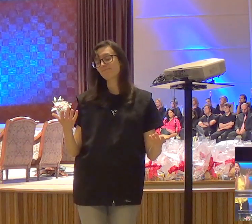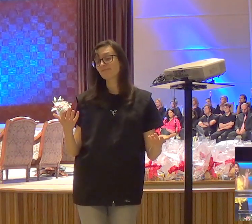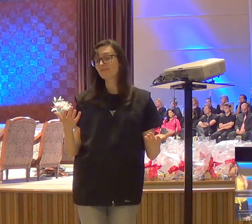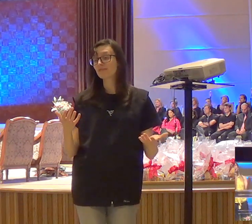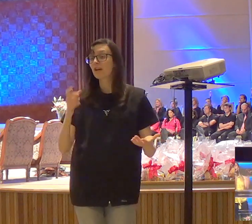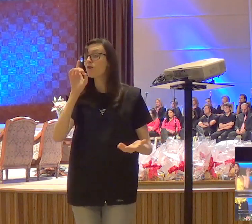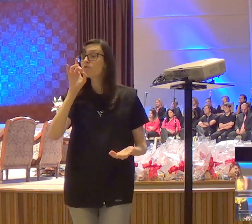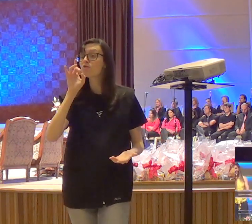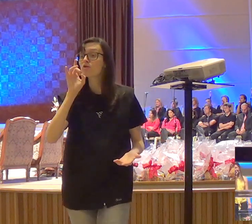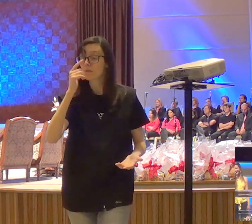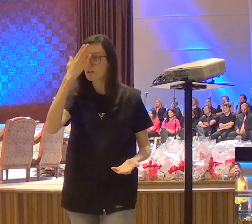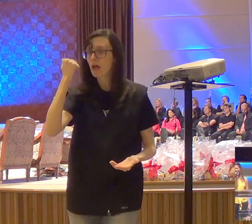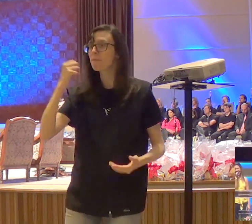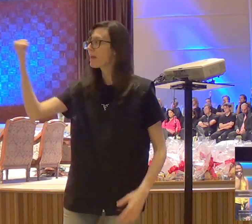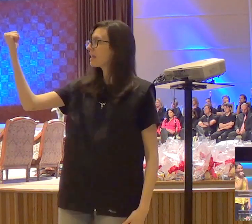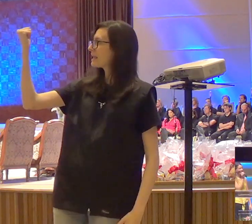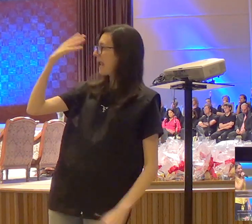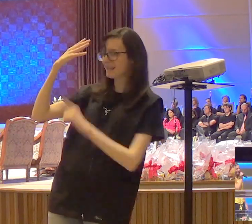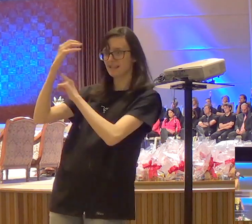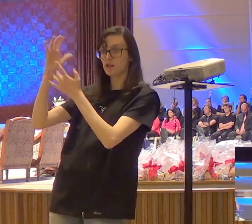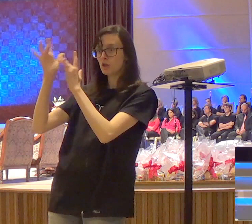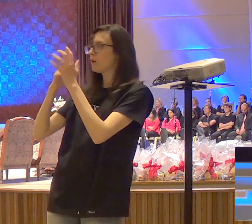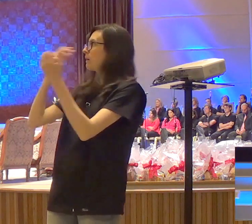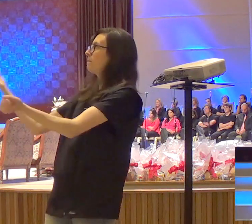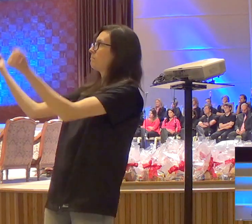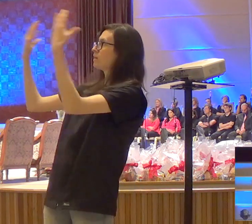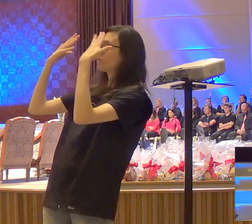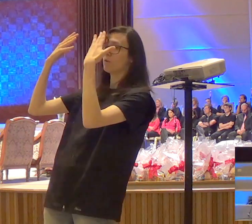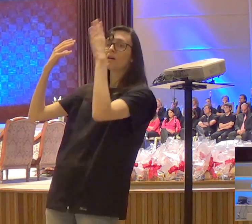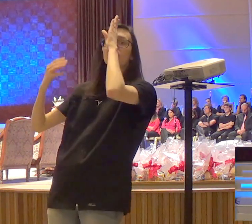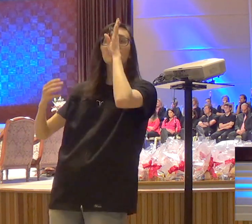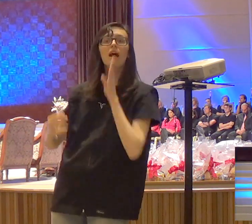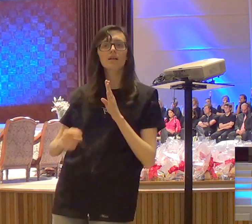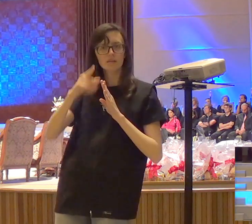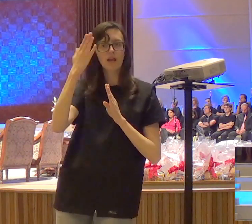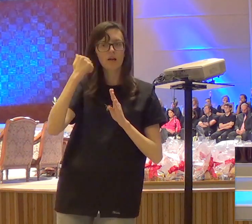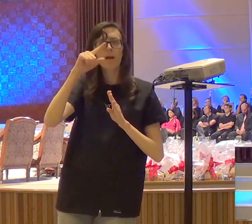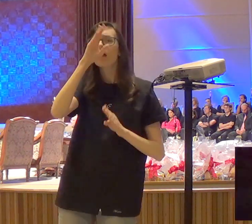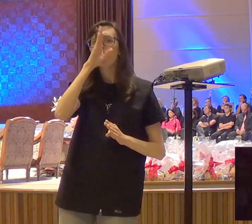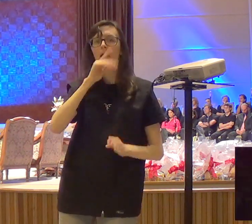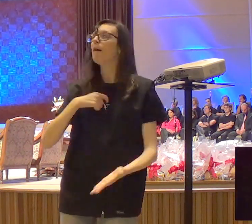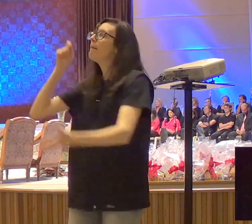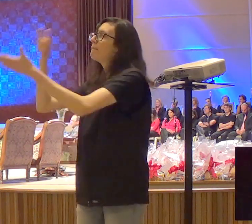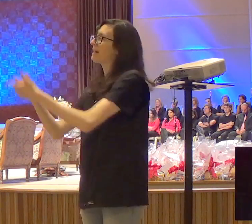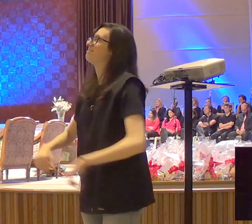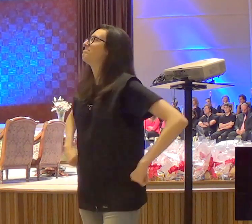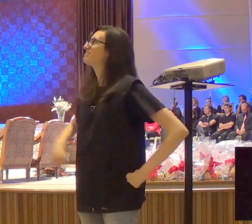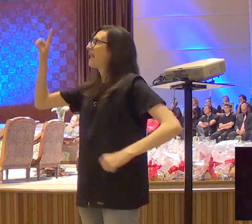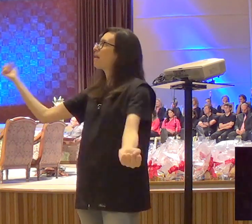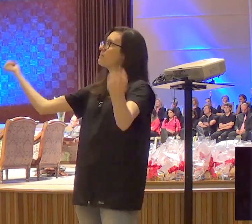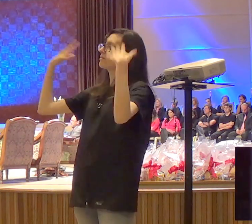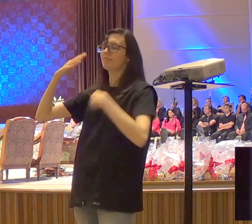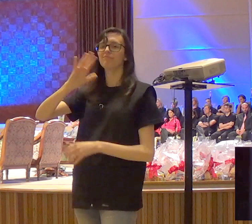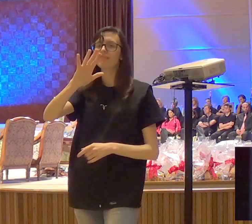recebe a graça de graça. And we are all together over here in the bad pile. E todos nós estamos no